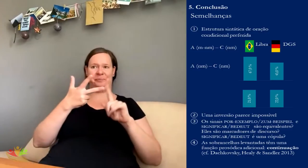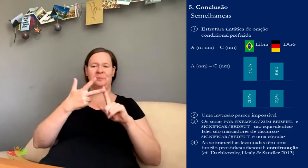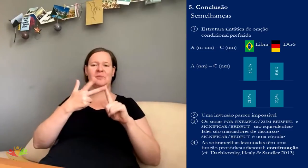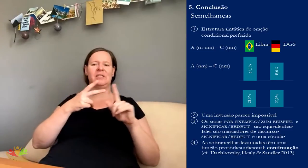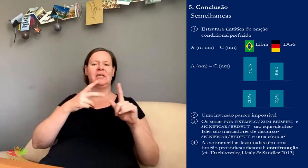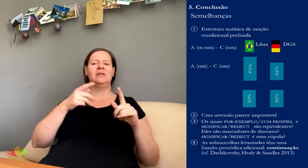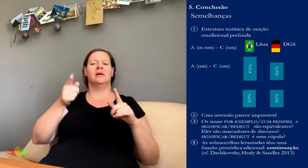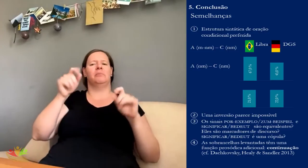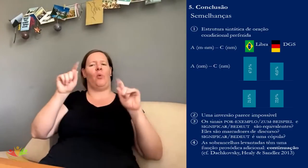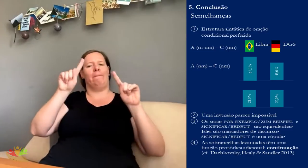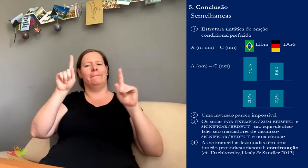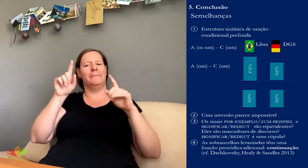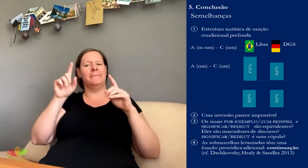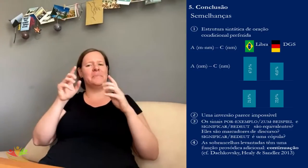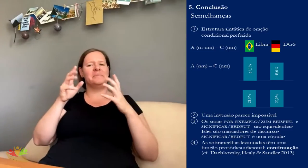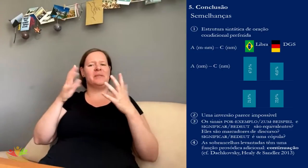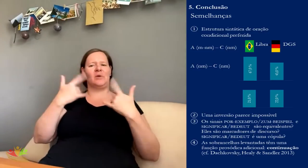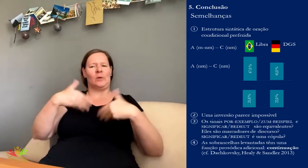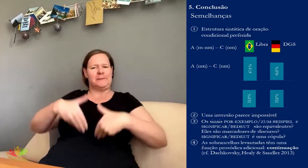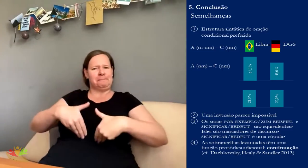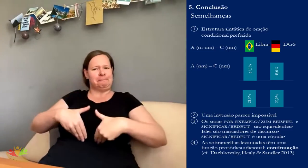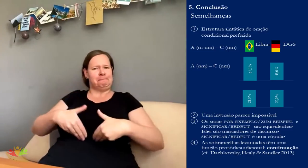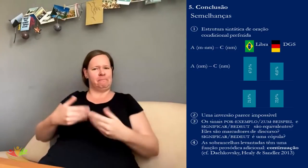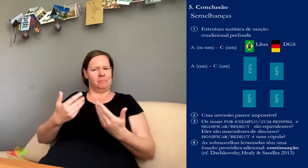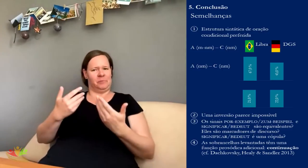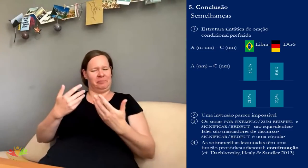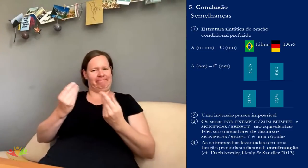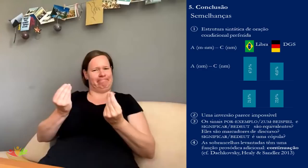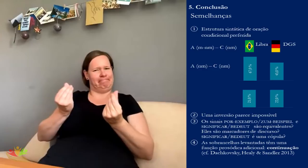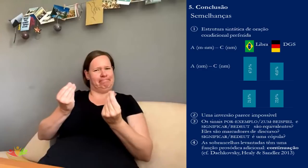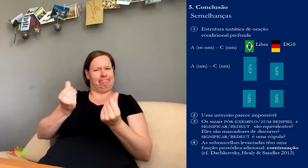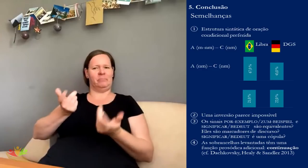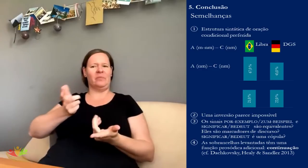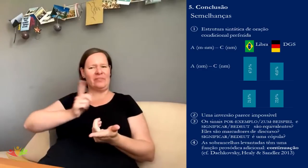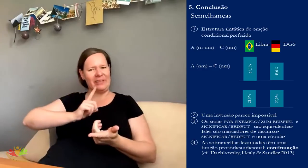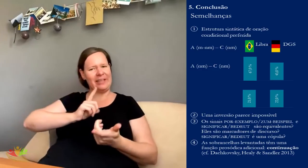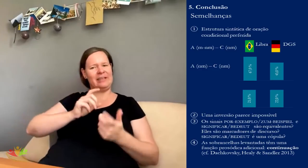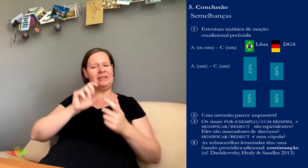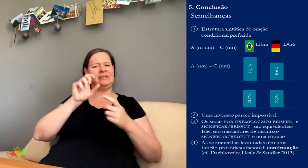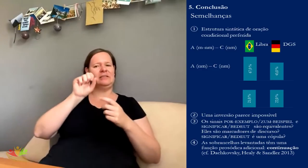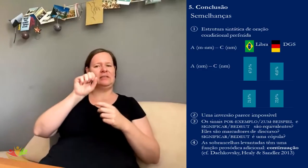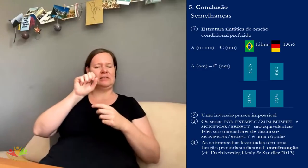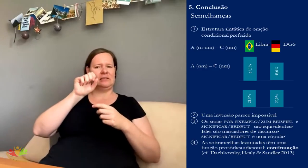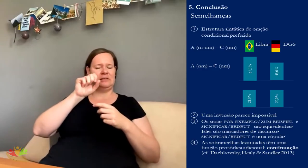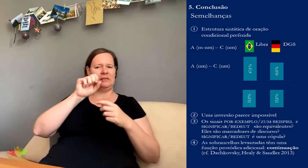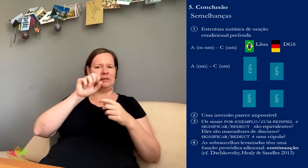de consequência na frente, principalmente quando se trata de uma sintaxe visual.